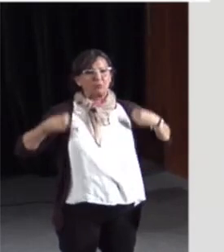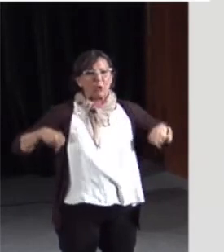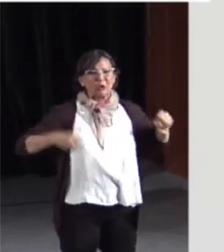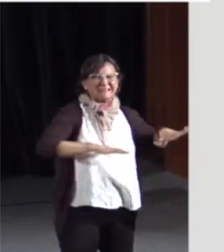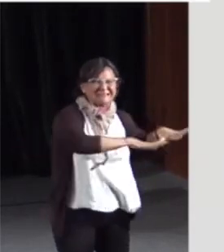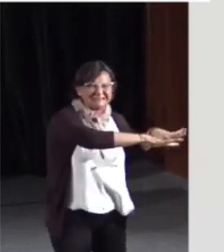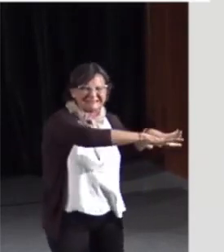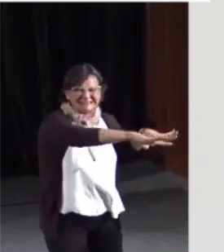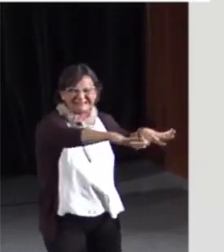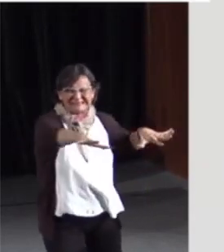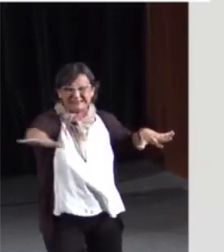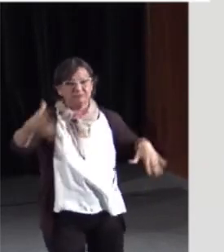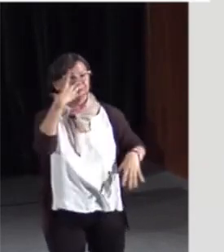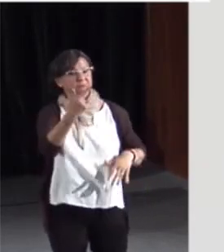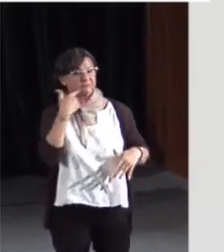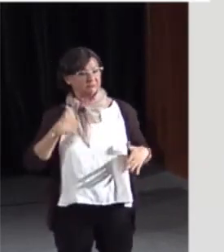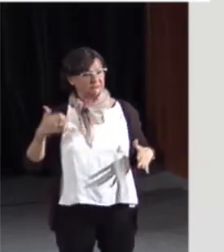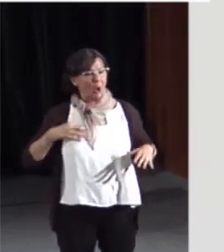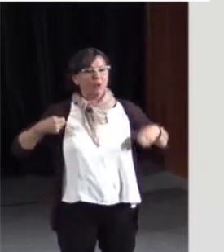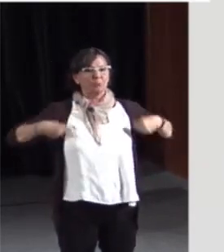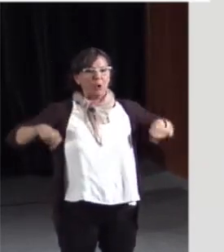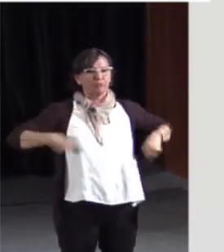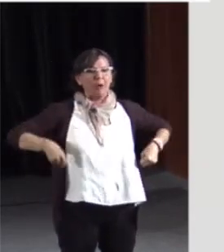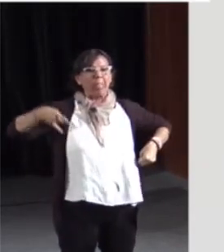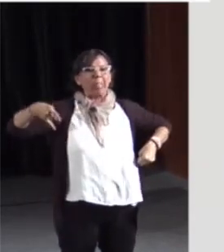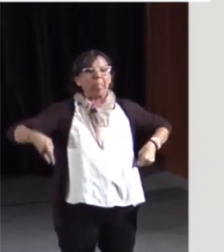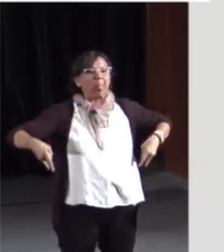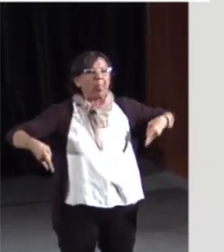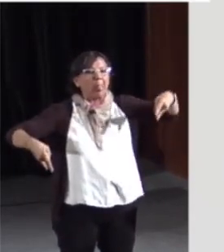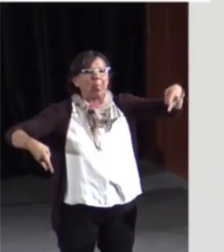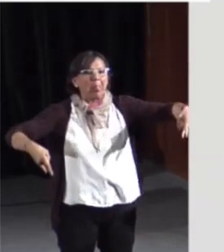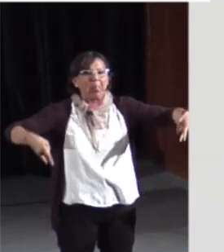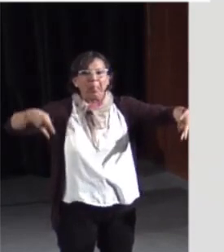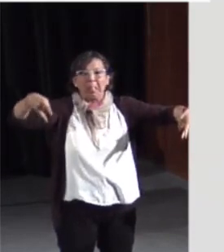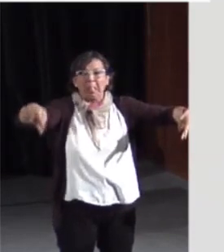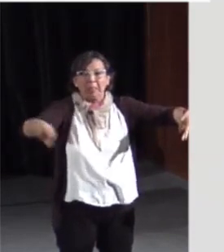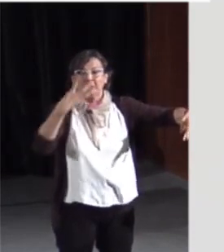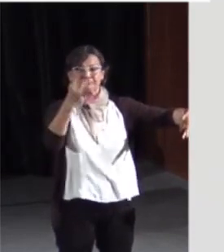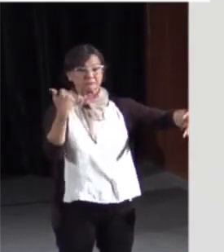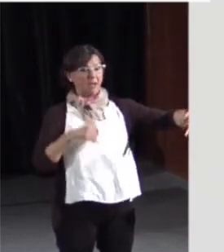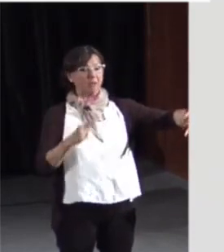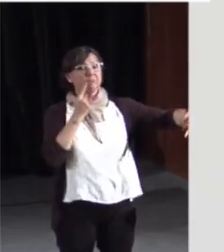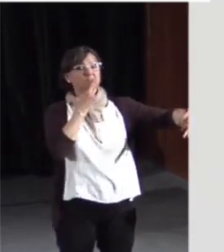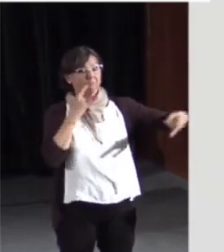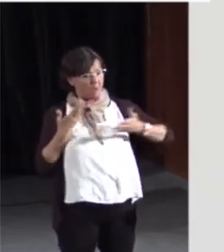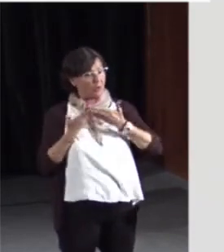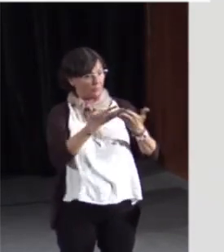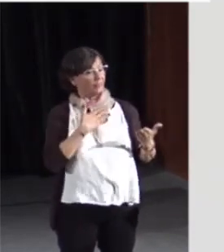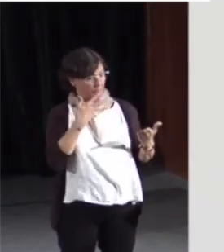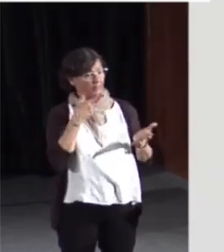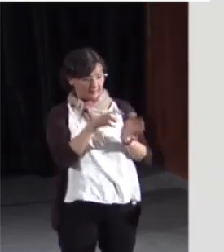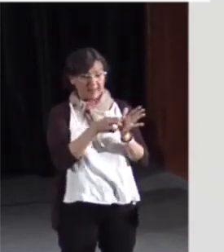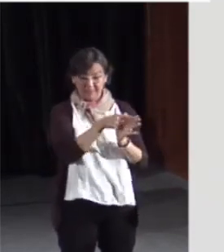ya estamos dando cuenta de que hay mucha cantidad de lo que estemos expresando. Hay muchas motos. Si queremos expresar lo